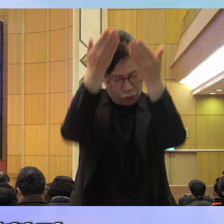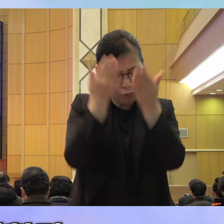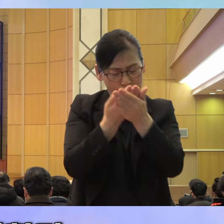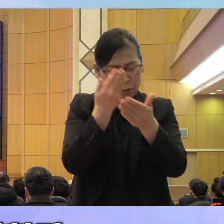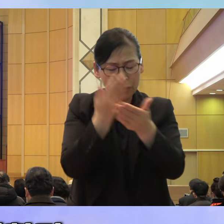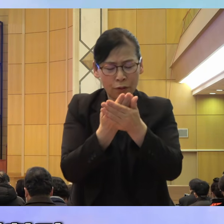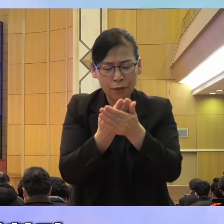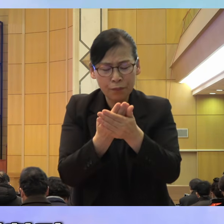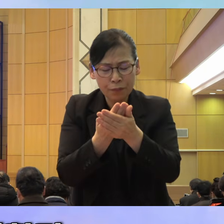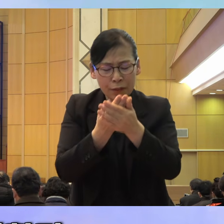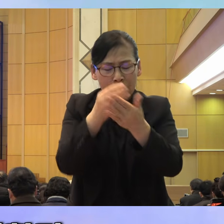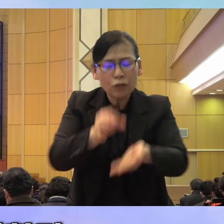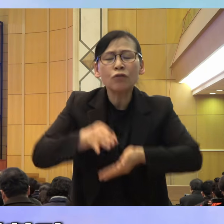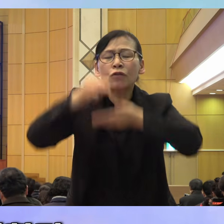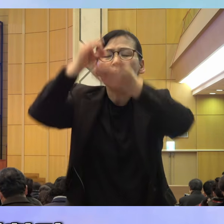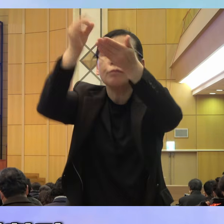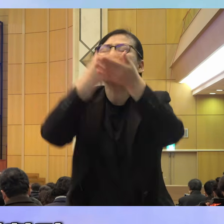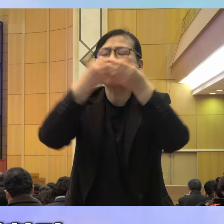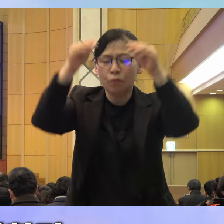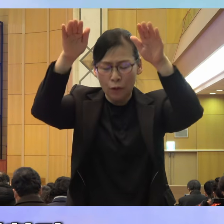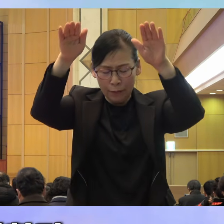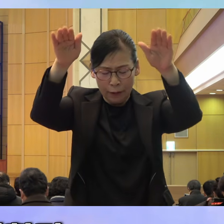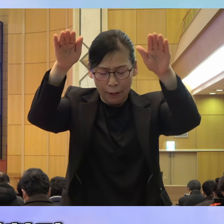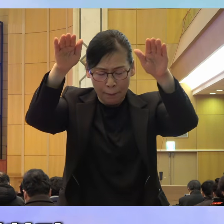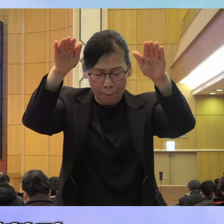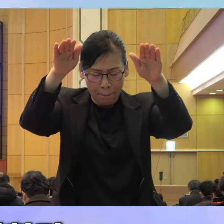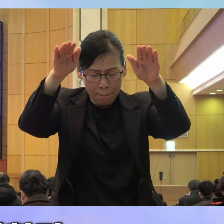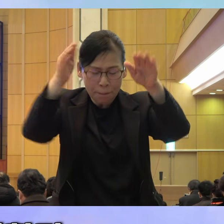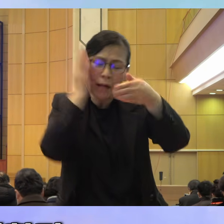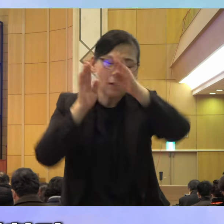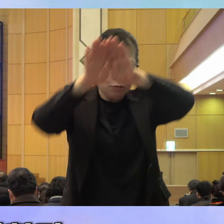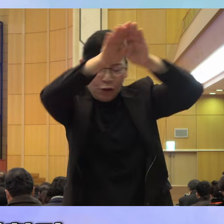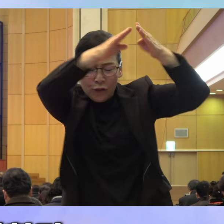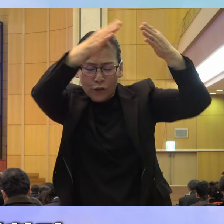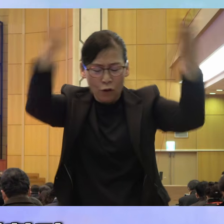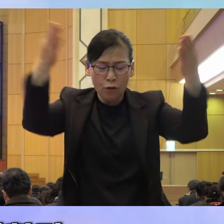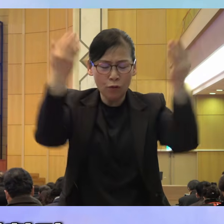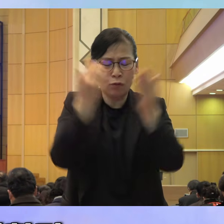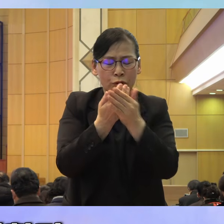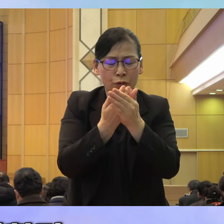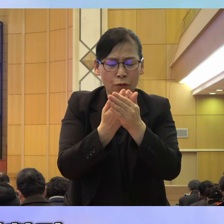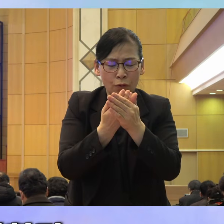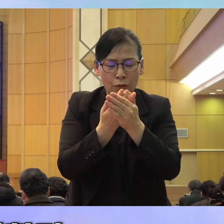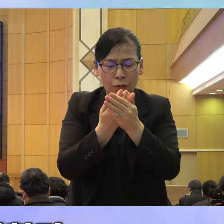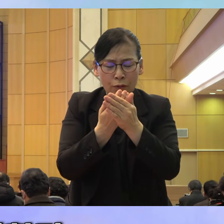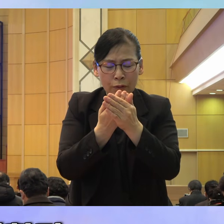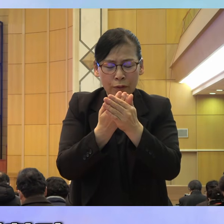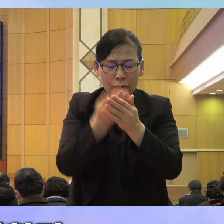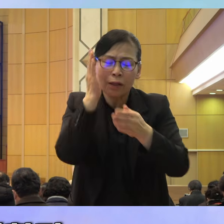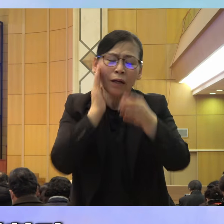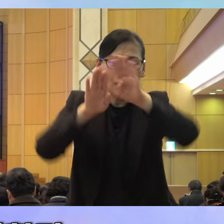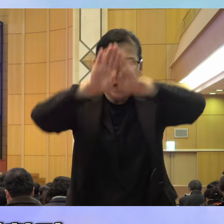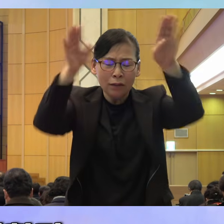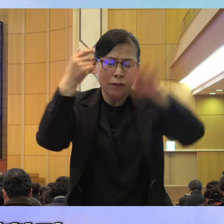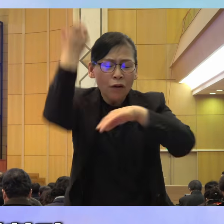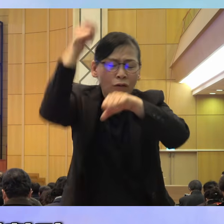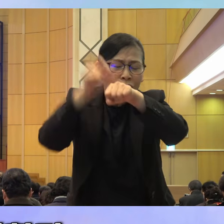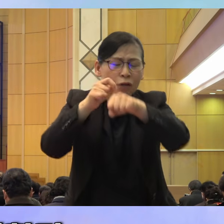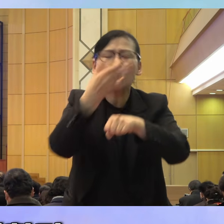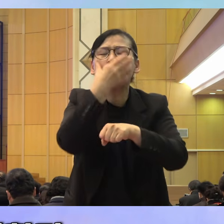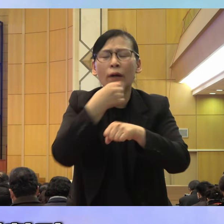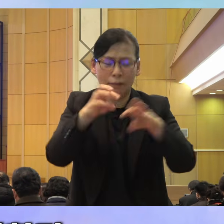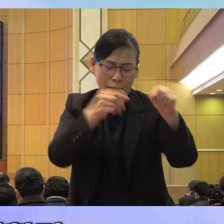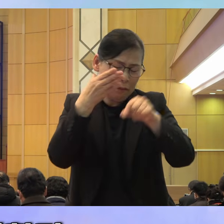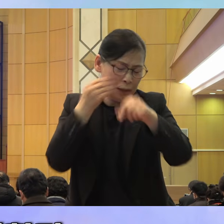하옵소서. 드린 예물 위에 축복합니다. 하늘문을 열어놓으시고 하늘의 신령한